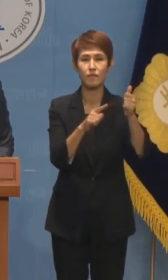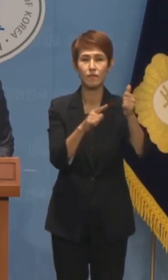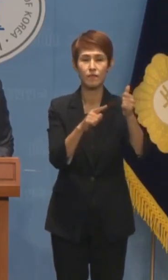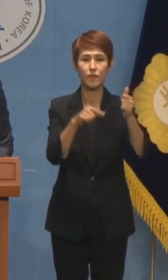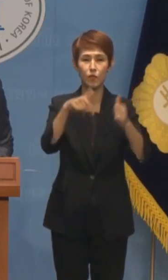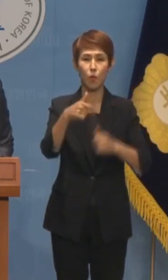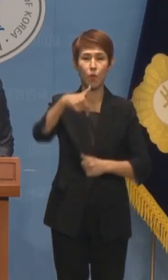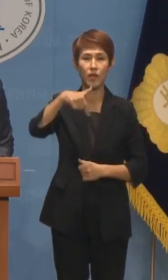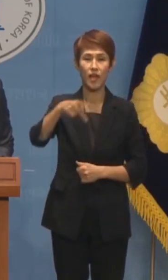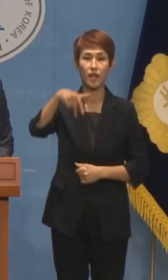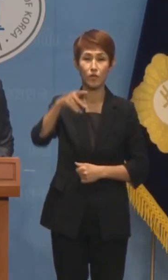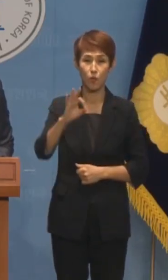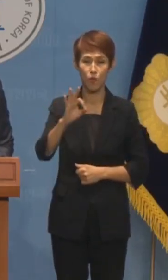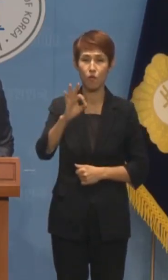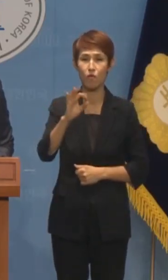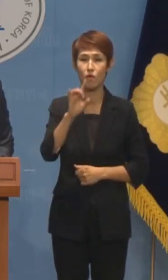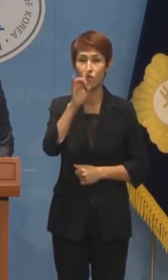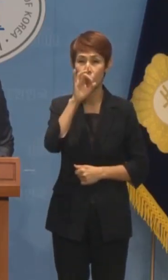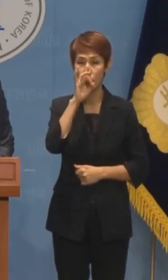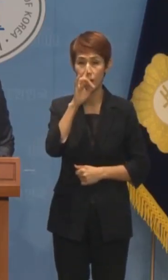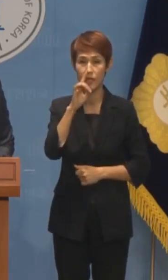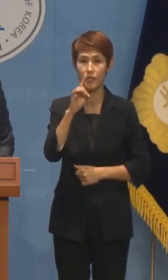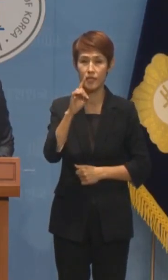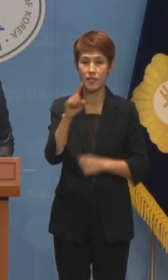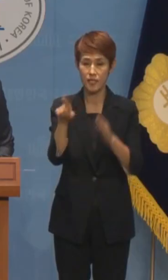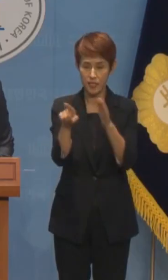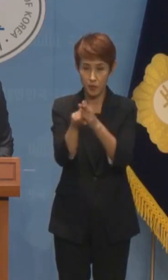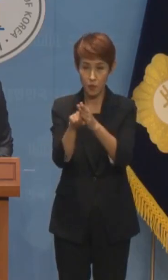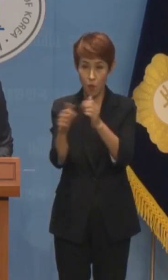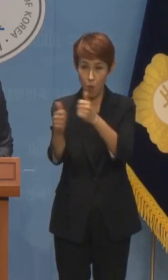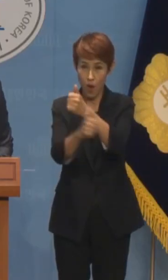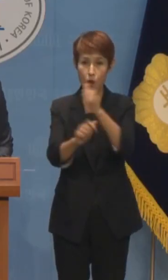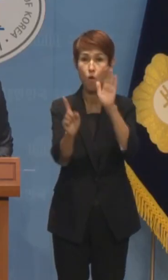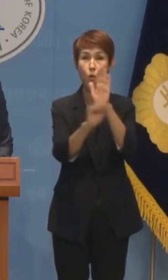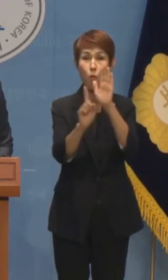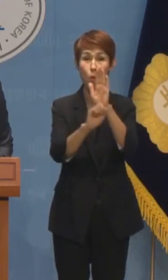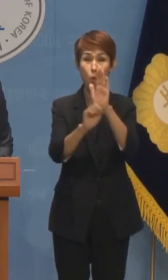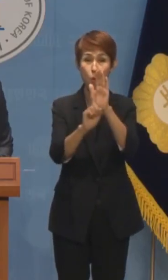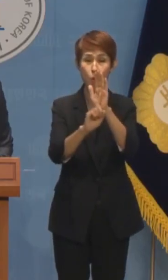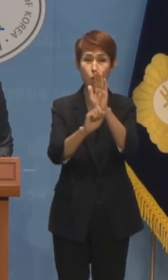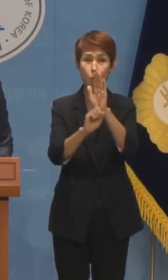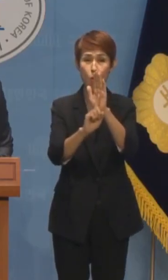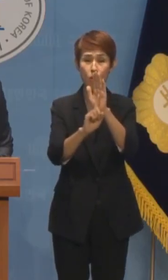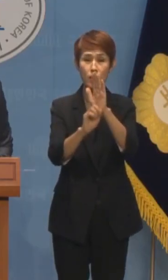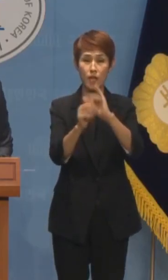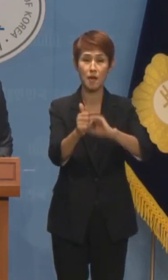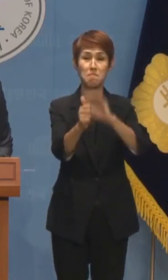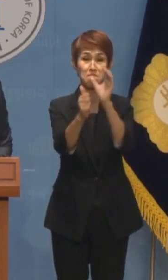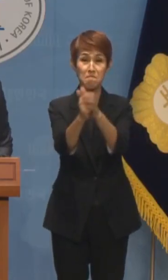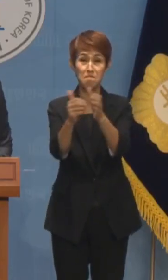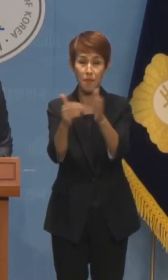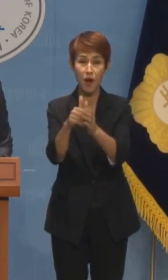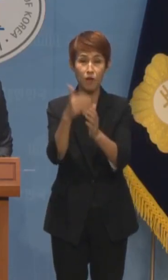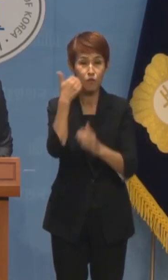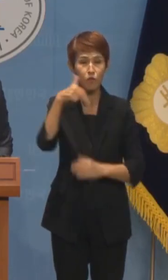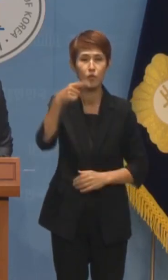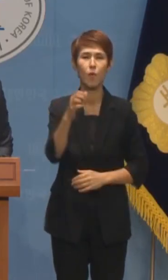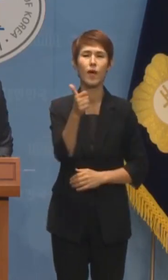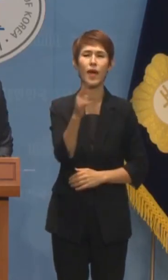시절부터 중앙신도의 부설 사단법인 홍보대사로 위촉하는 등의 관계가 있는 조혜리